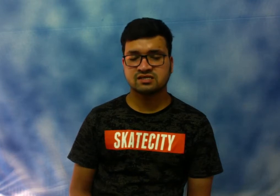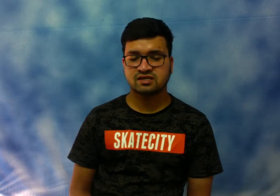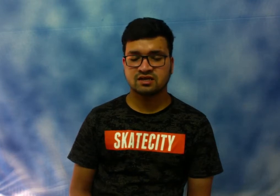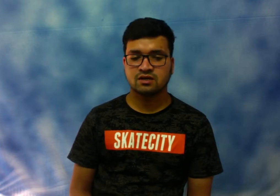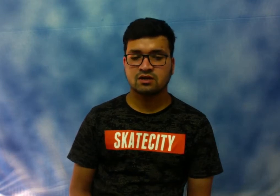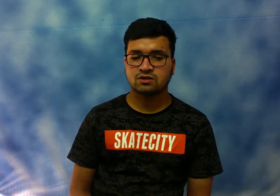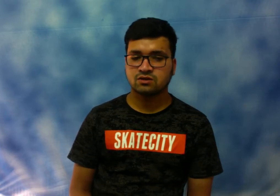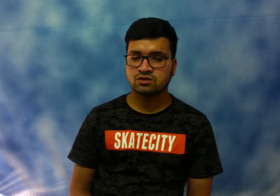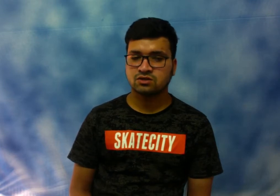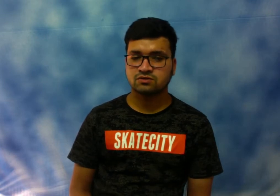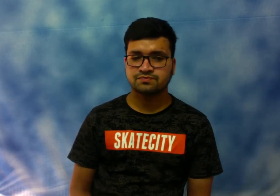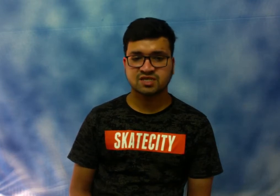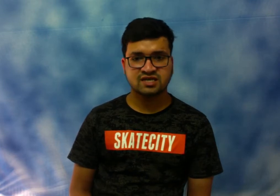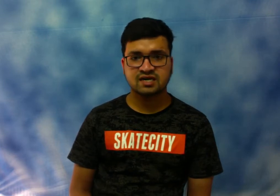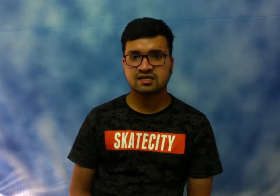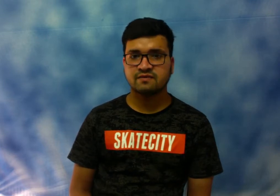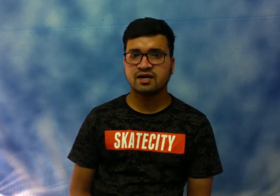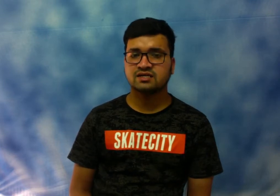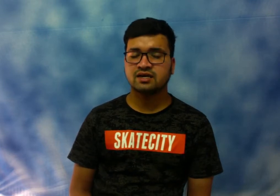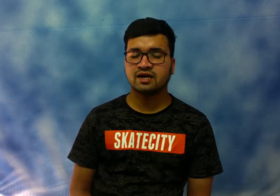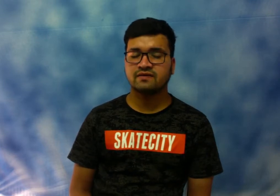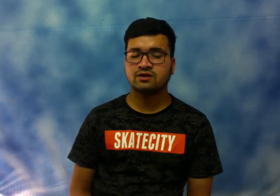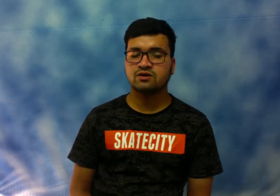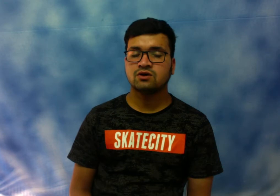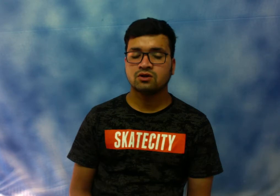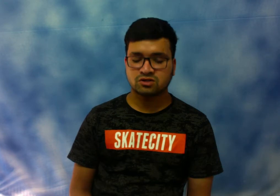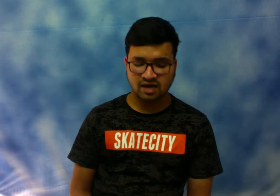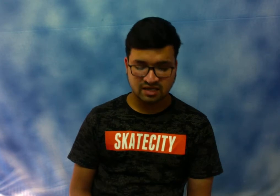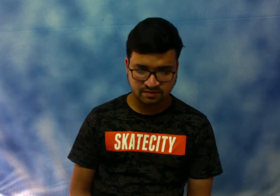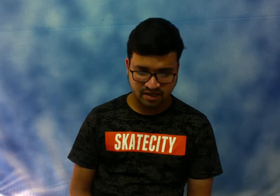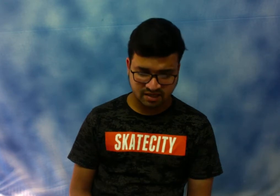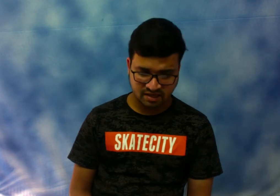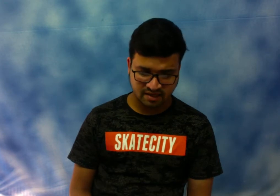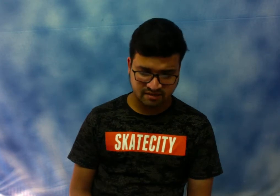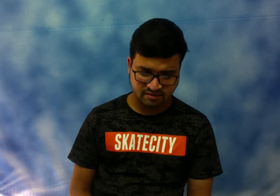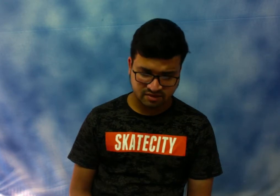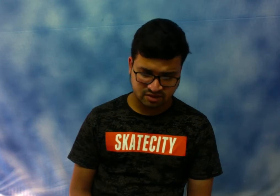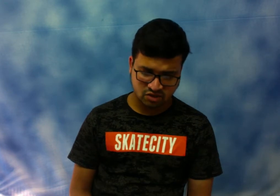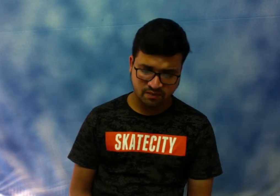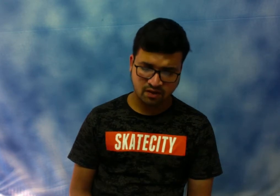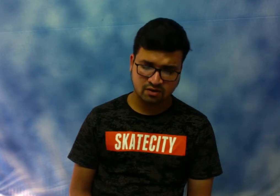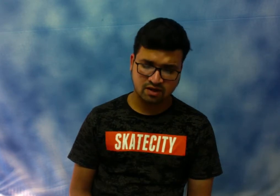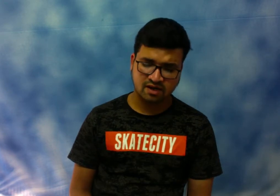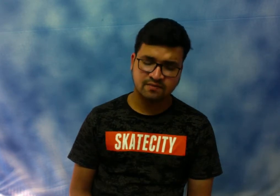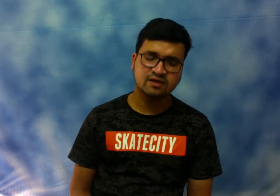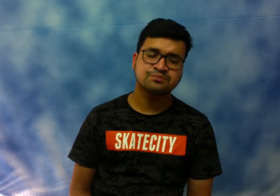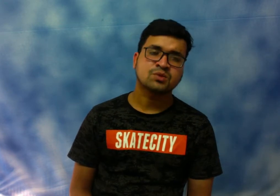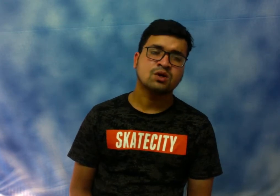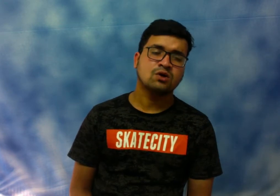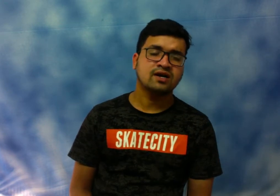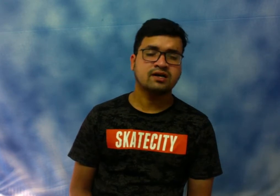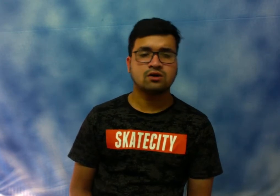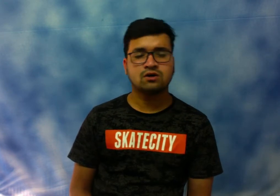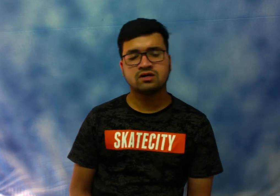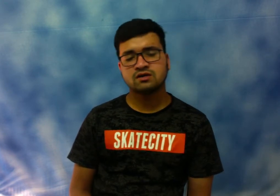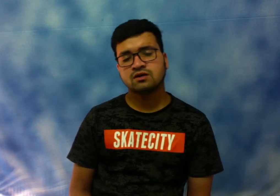सके। तो दोस्तों स्टार्ट करते हैं हमारा आज का ये नया वीडियो। दोस्तों आज हम बात करेंगे जिस टॉपिक को लेकर, उसका नाम है डोनेट ओल्ड